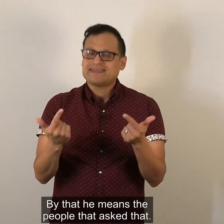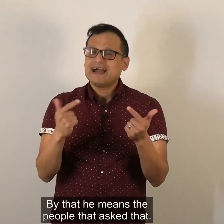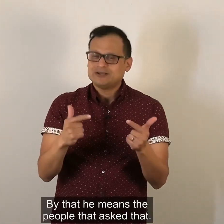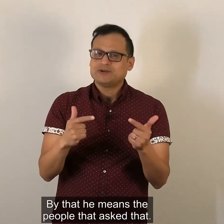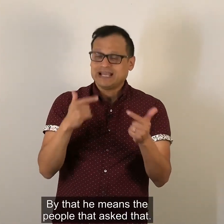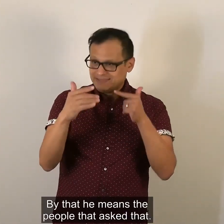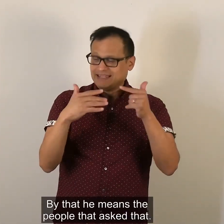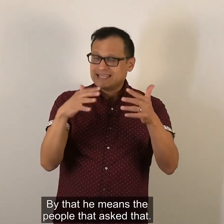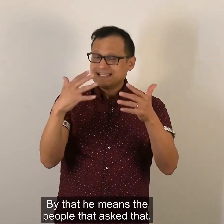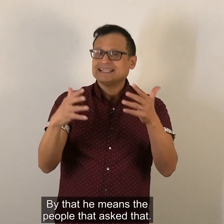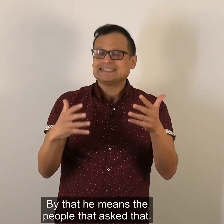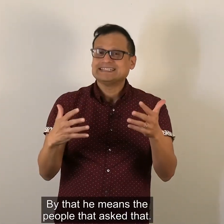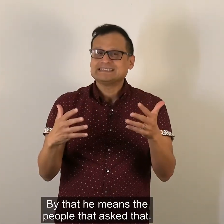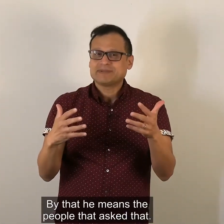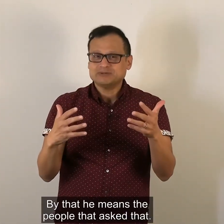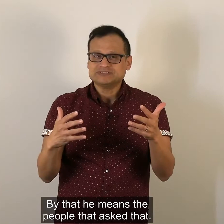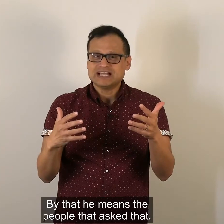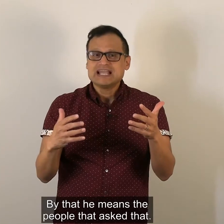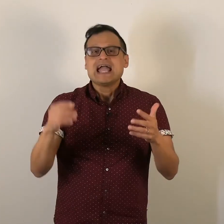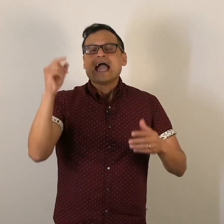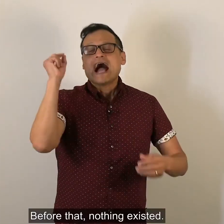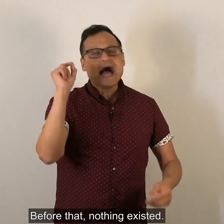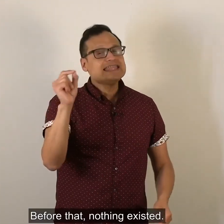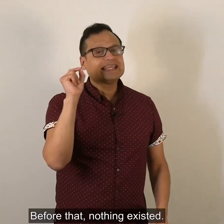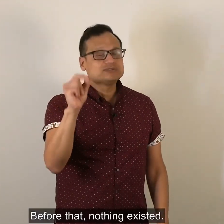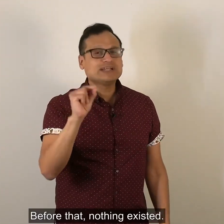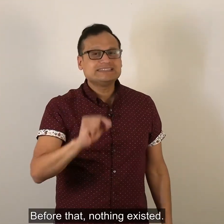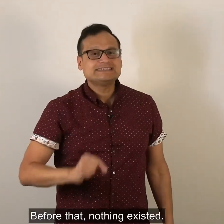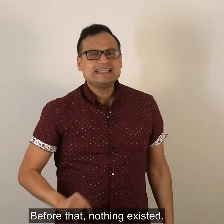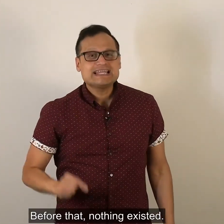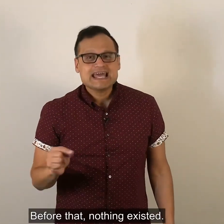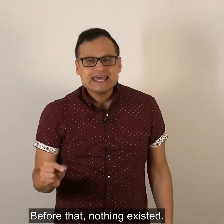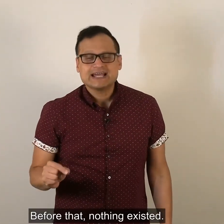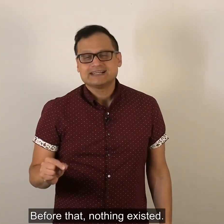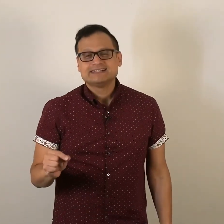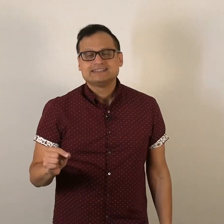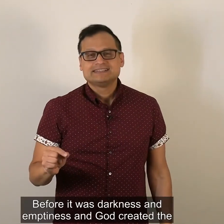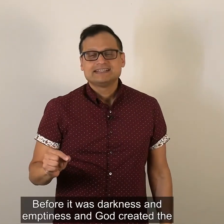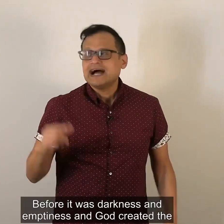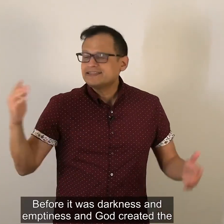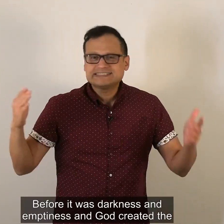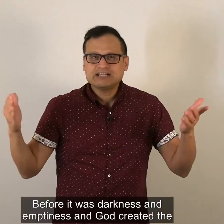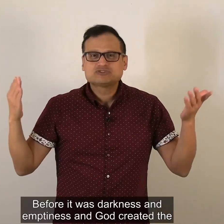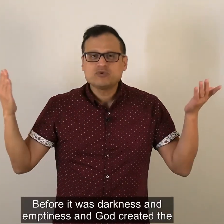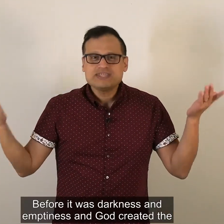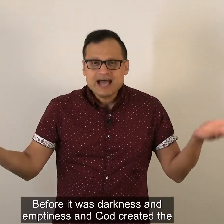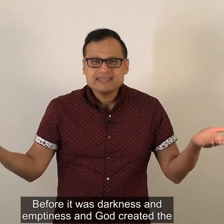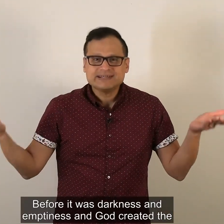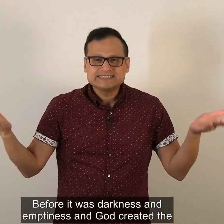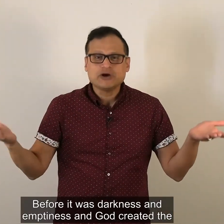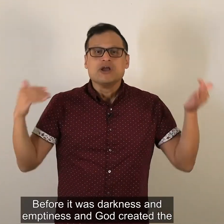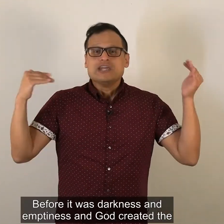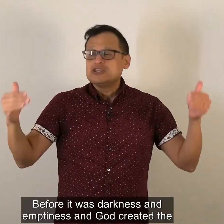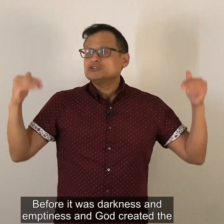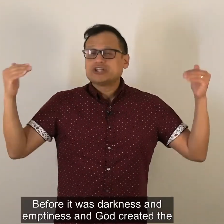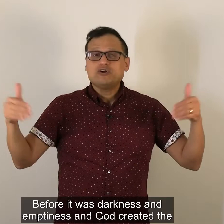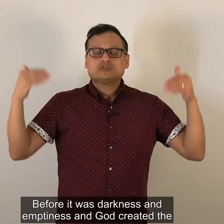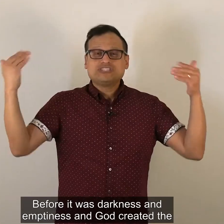algo, la gente que se hacía esta pregunta. Antes no existía nada. Antes era oscuridad y vacío. Y Dios creó los cielos